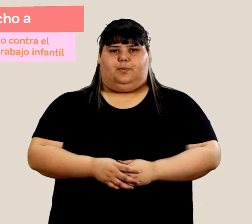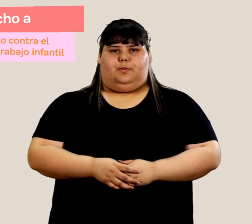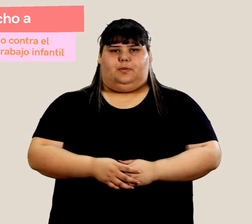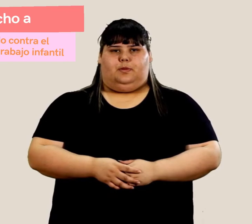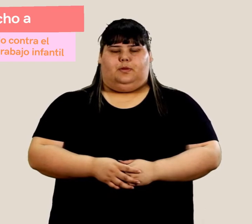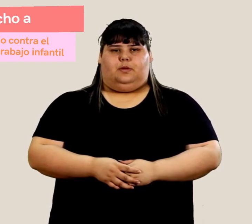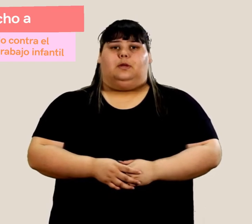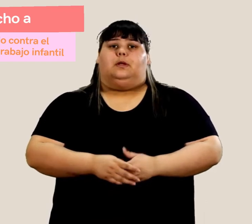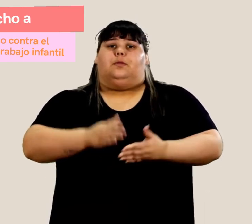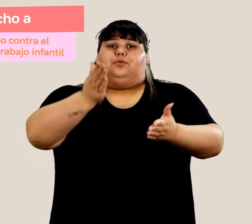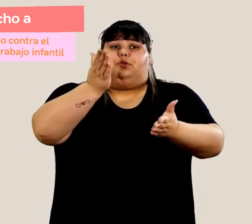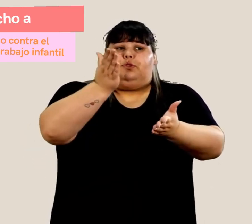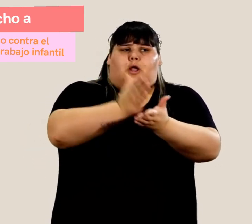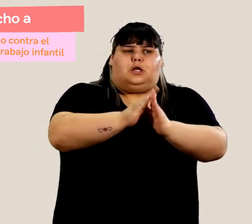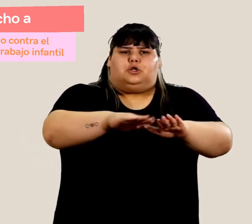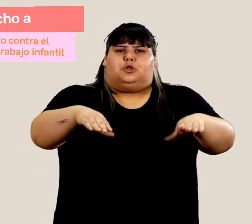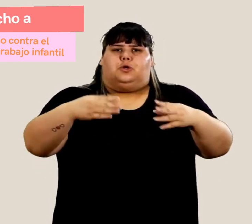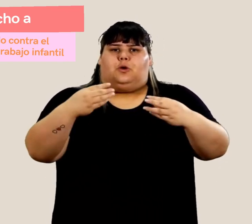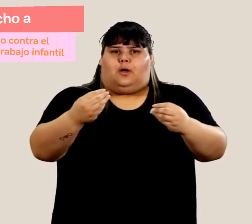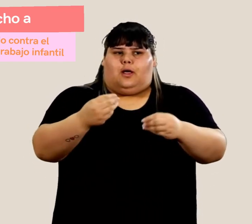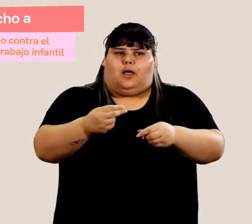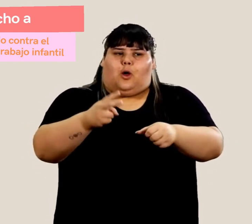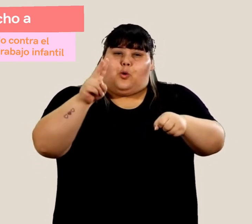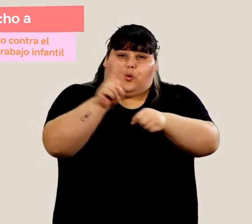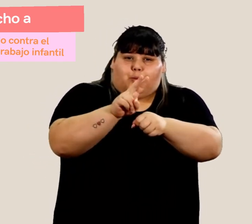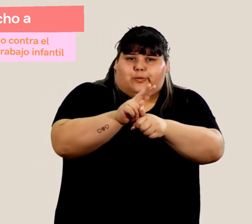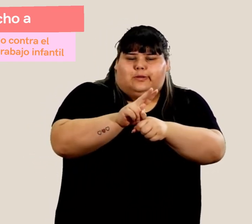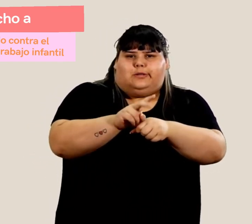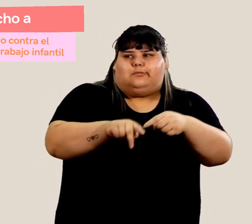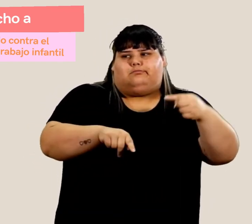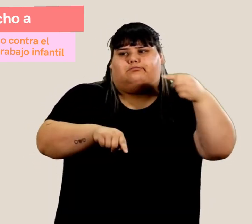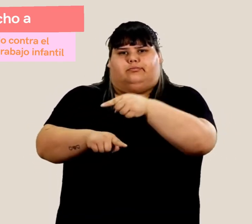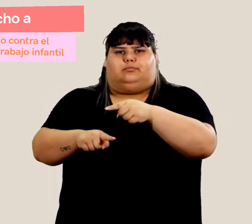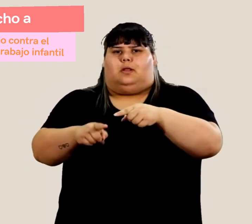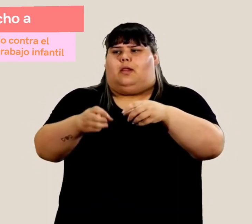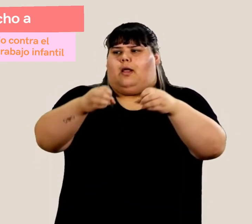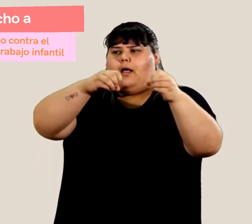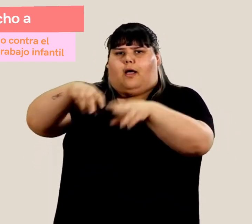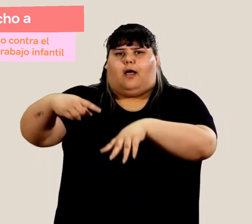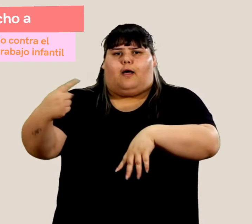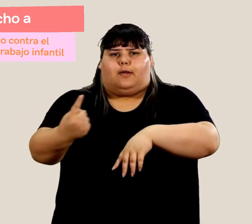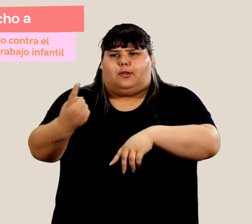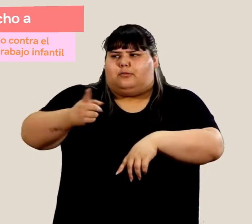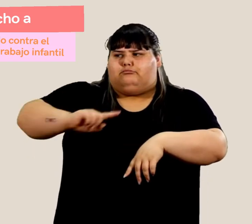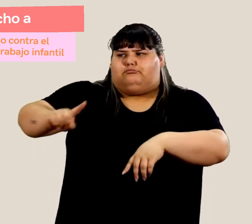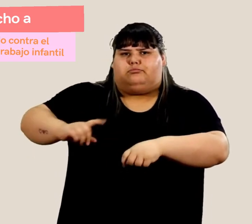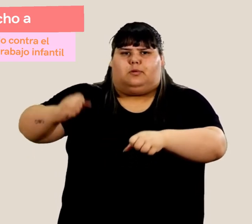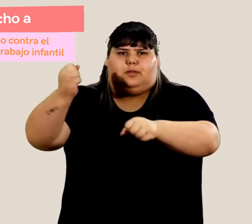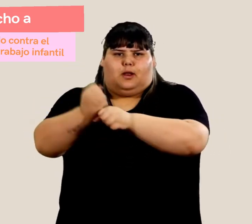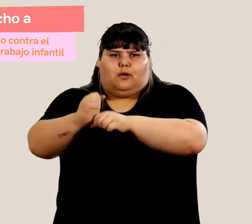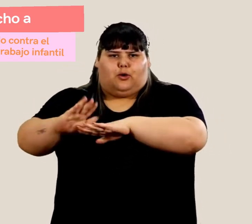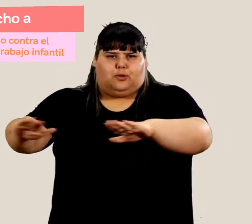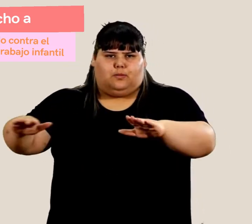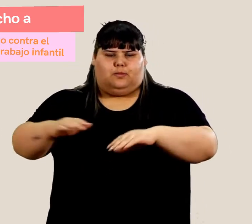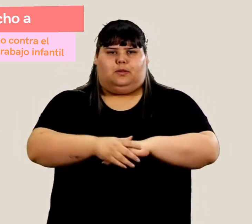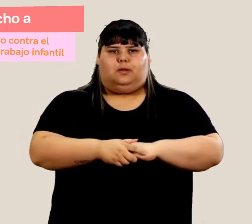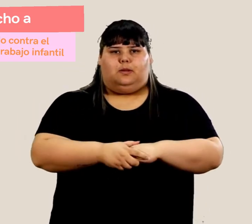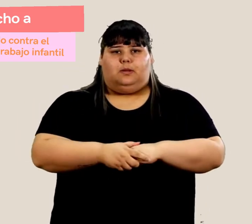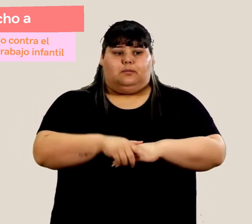Derecho a ser protegido contra el abandono y el trabajo infantil. El niño debe